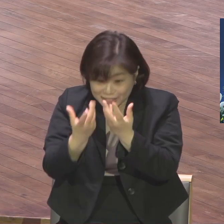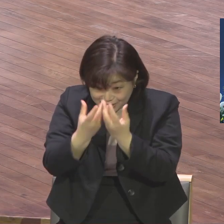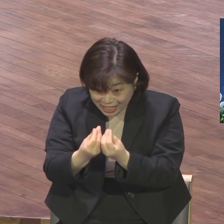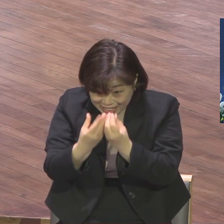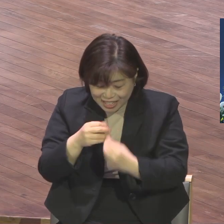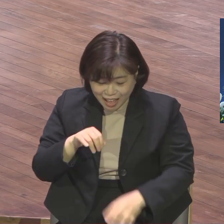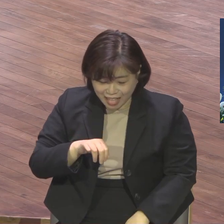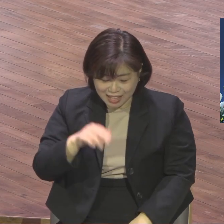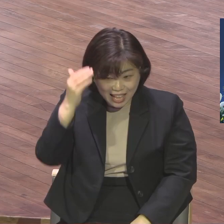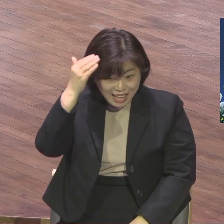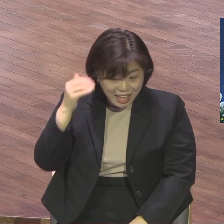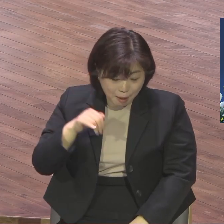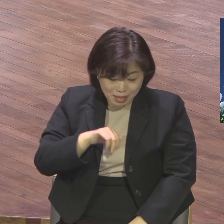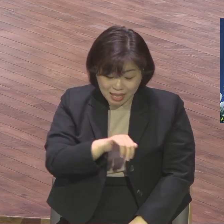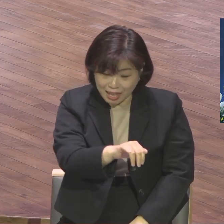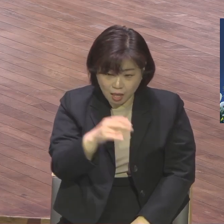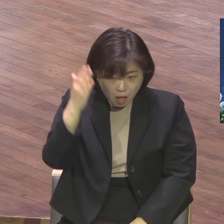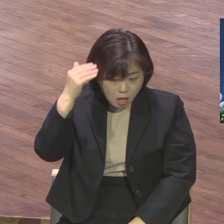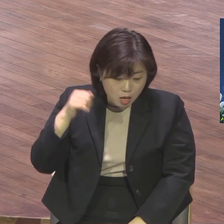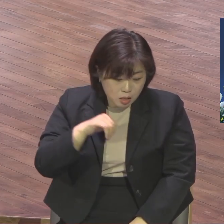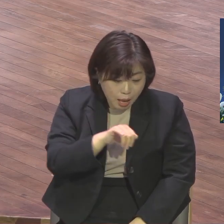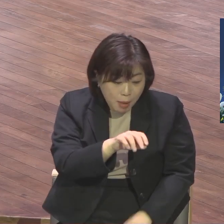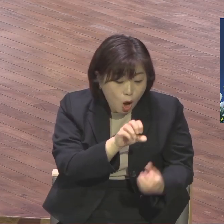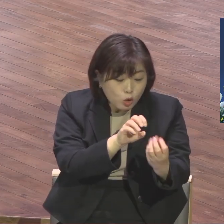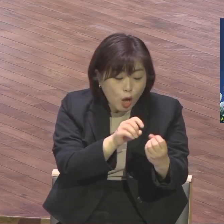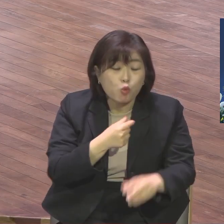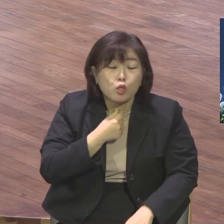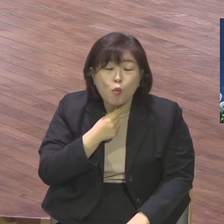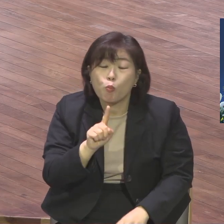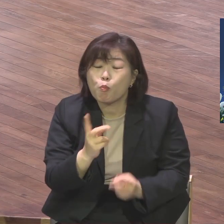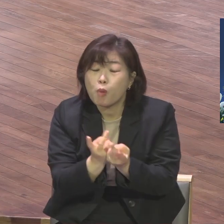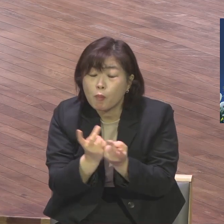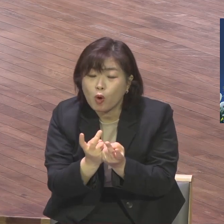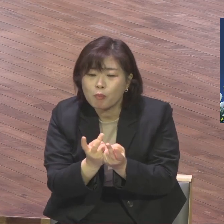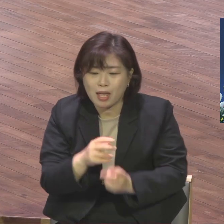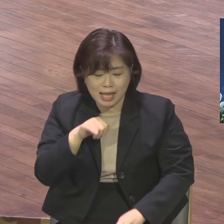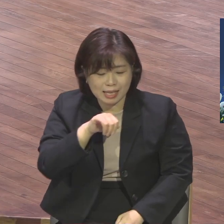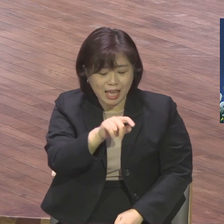사자를 구원하면 사자가 대화가 되지. 사람과 대화를 하기 위해서